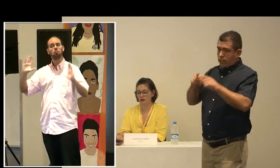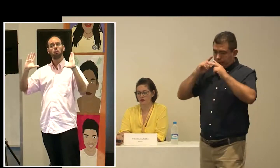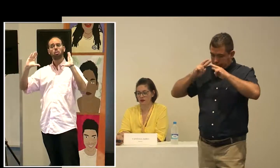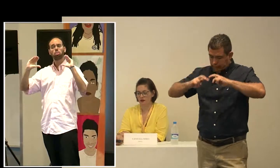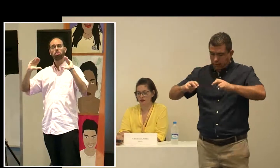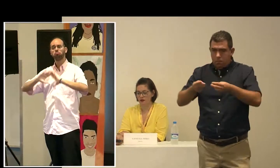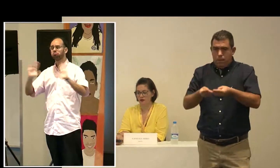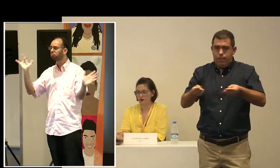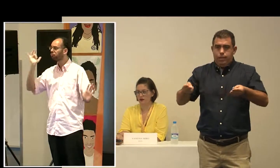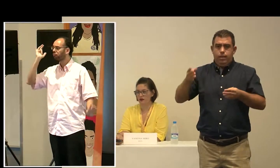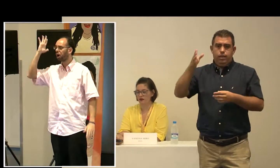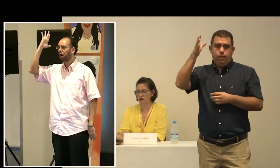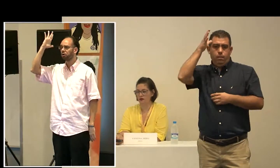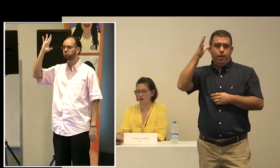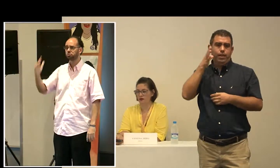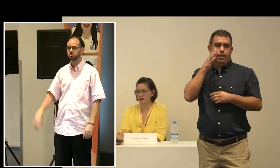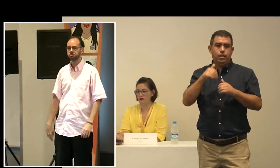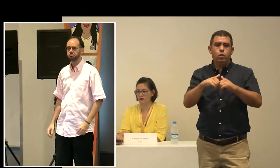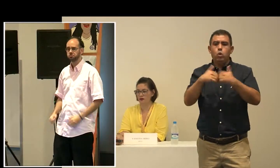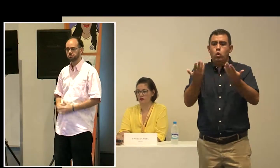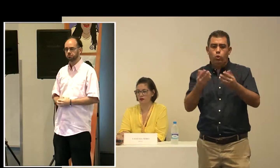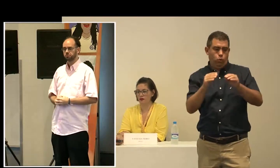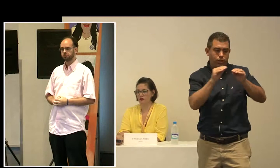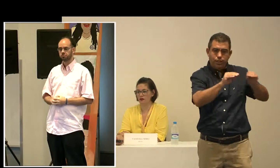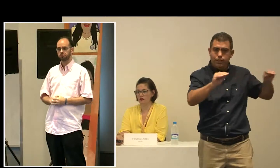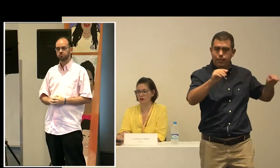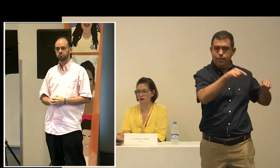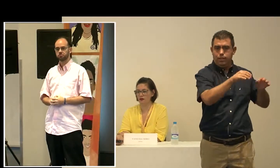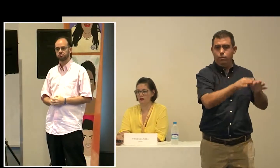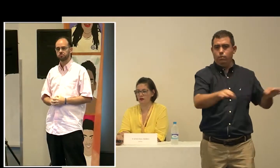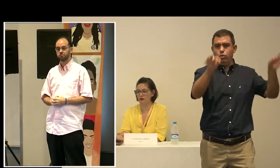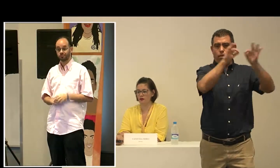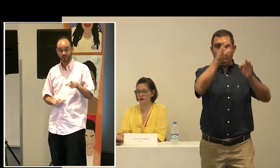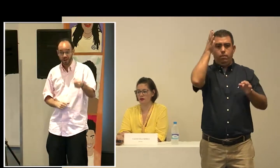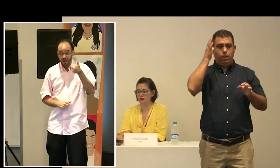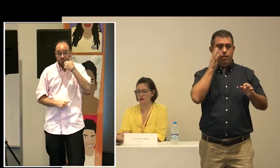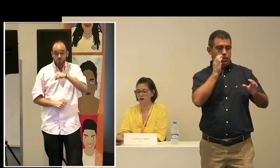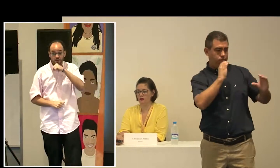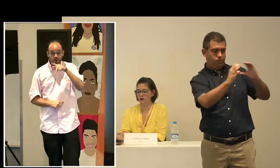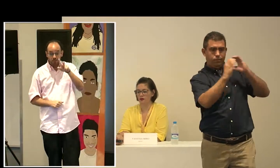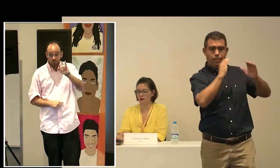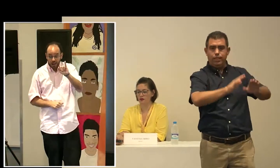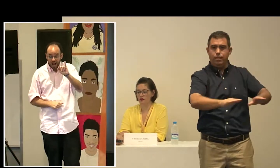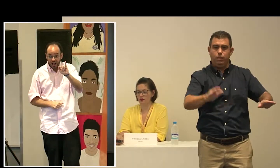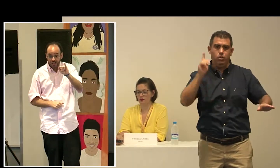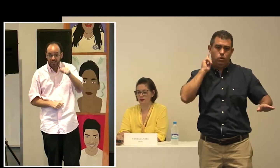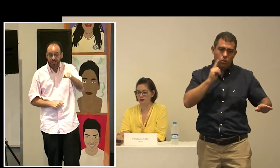Então são muitos caminhos que estão facilitando e confortando a vida dos surdos.